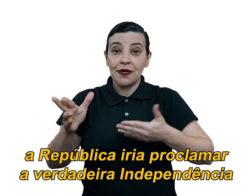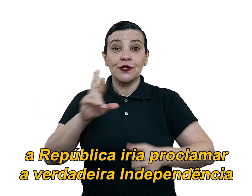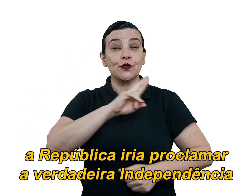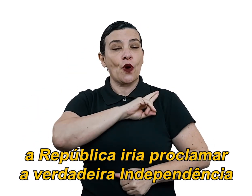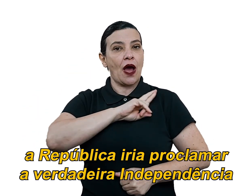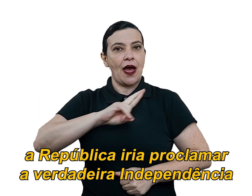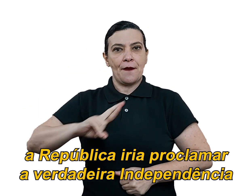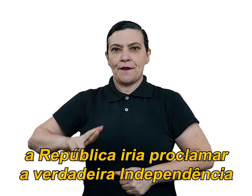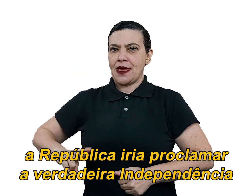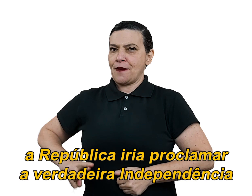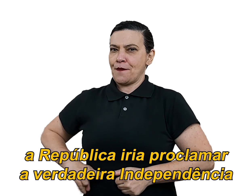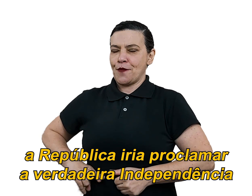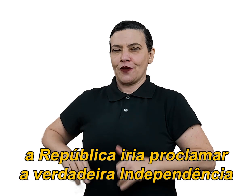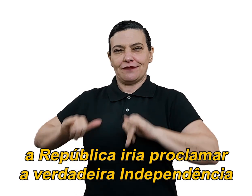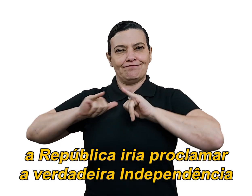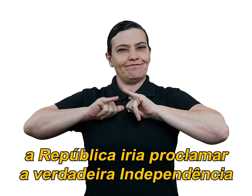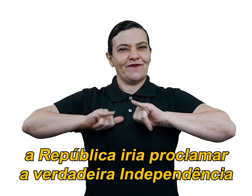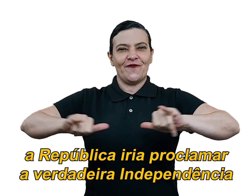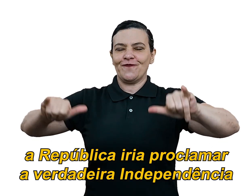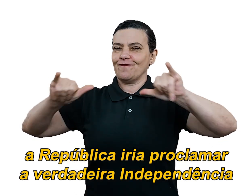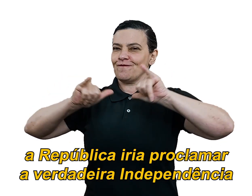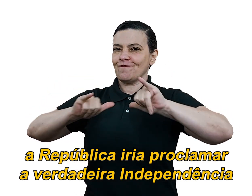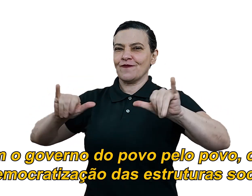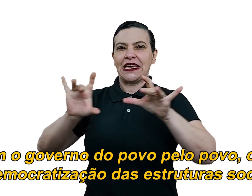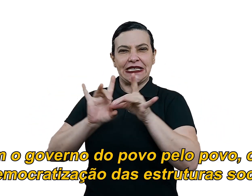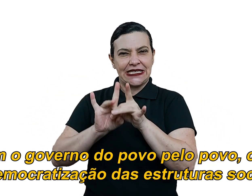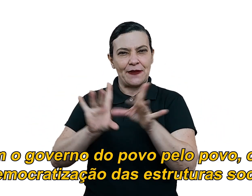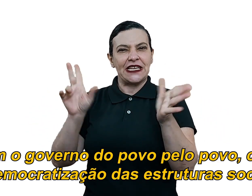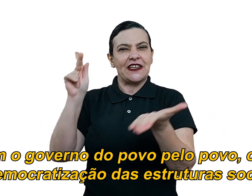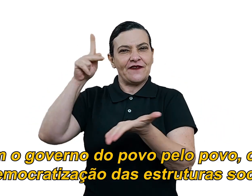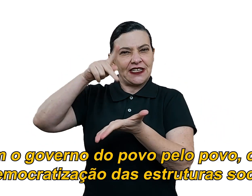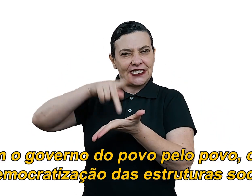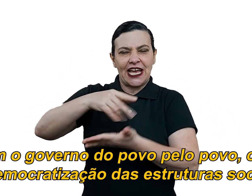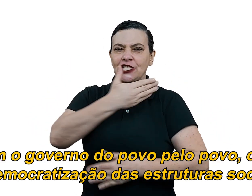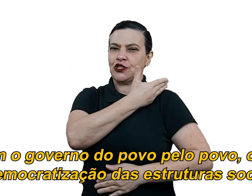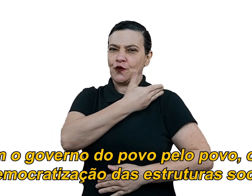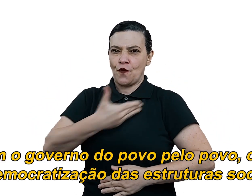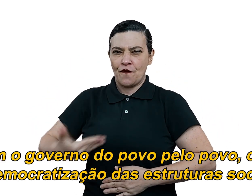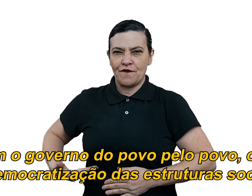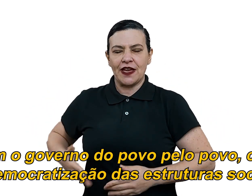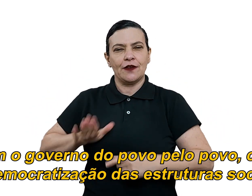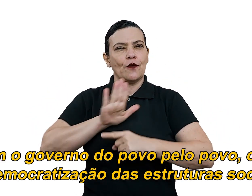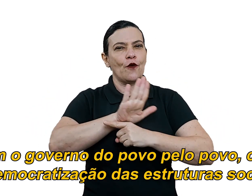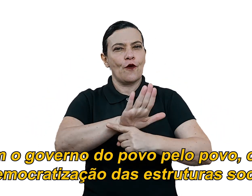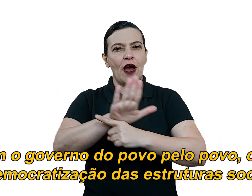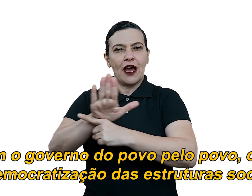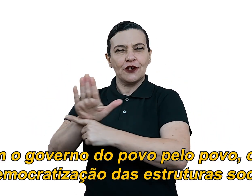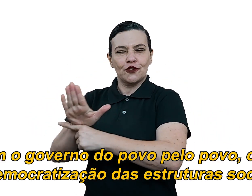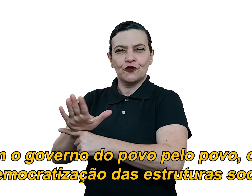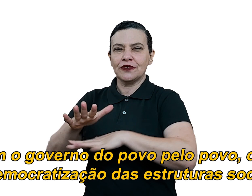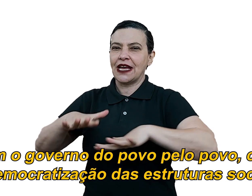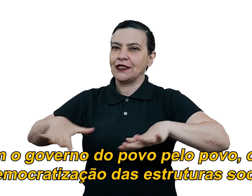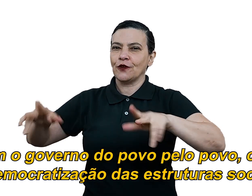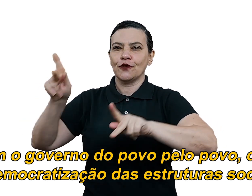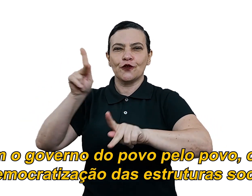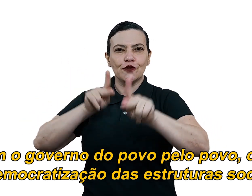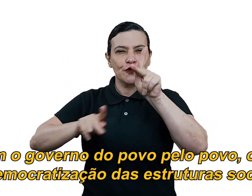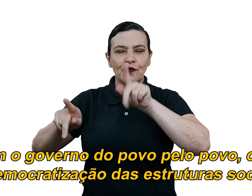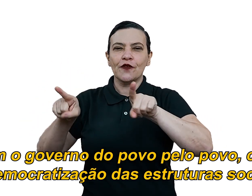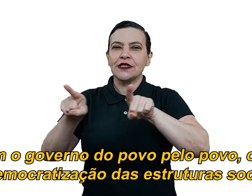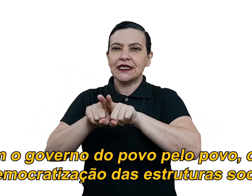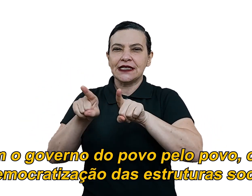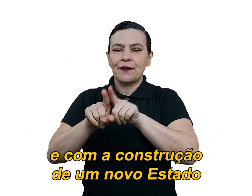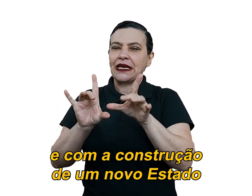a República iria proclamar a verdadeira independência, com o governo do povo pelo povo, com a democratização das